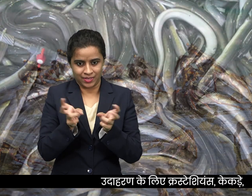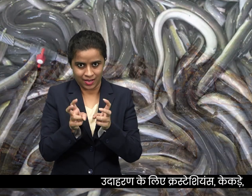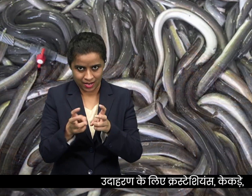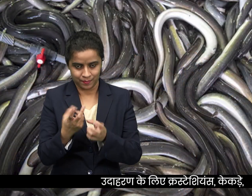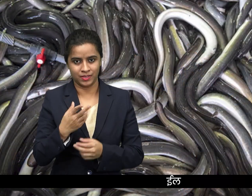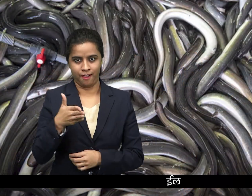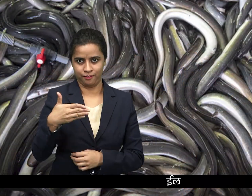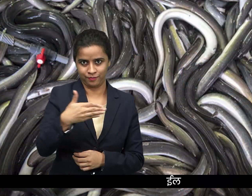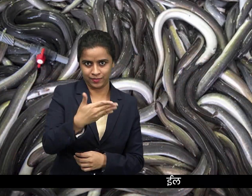केकड़े, ईल